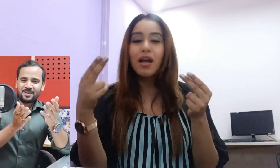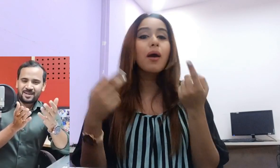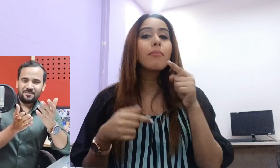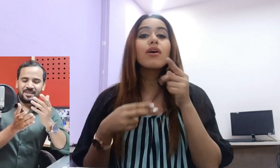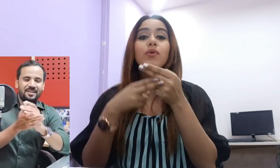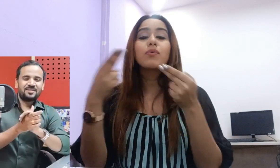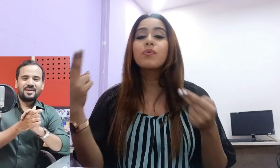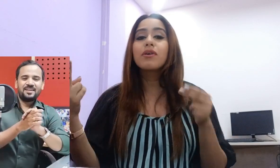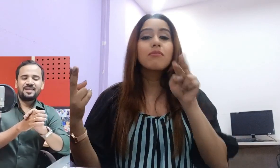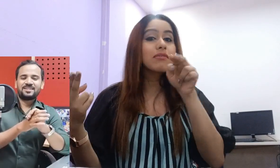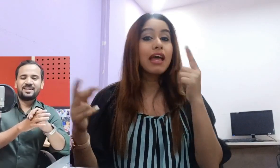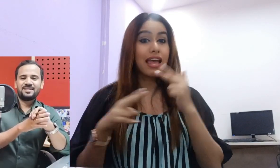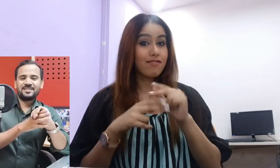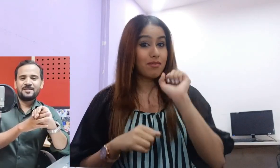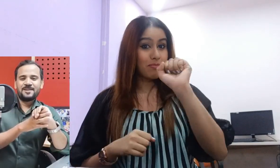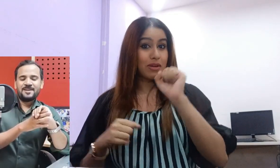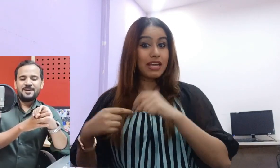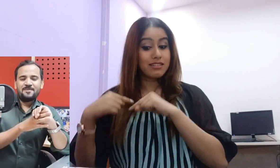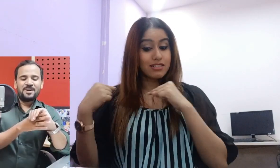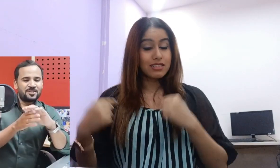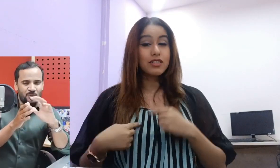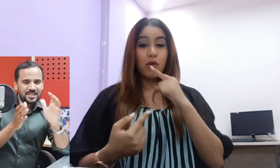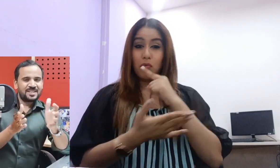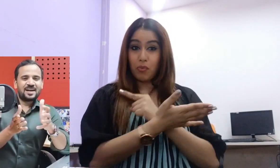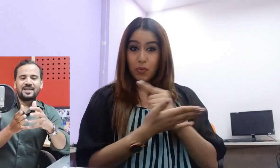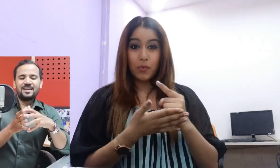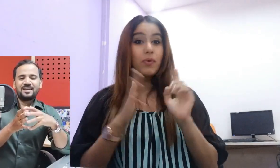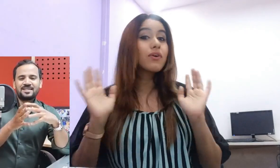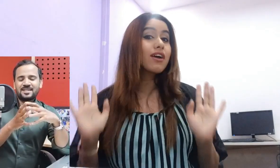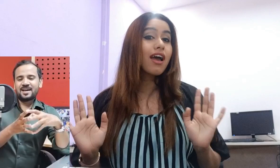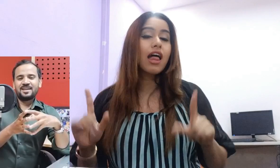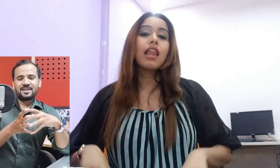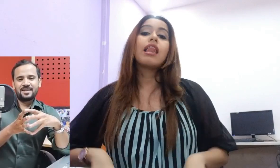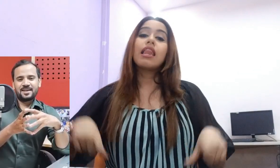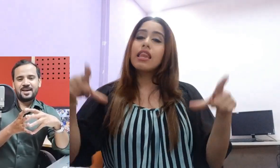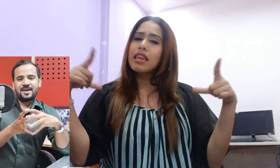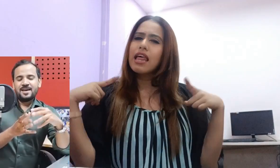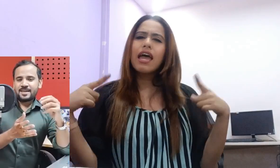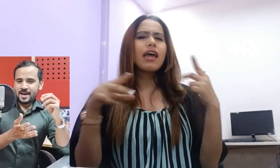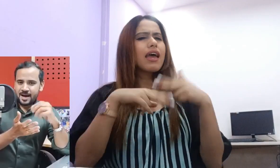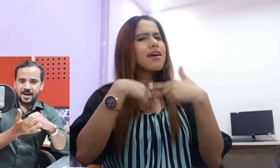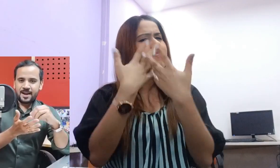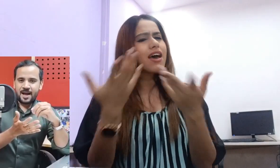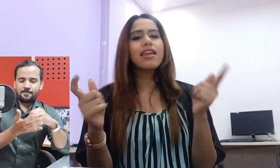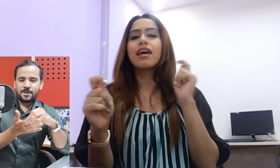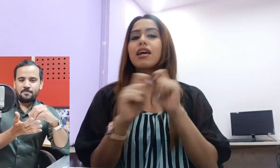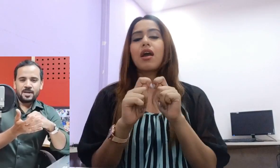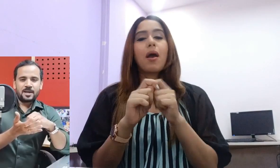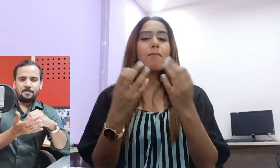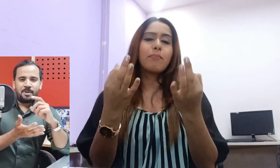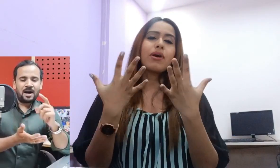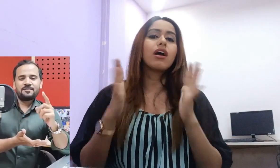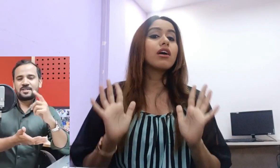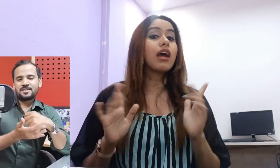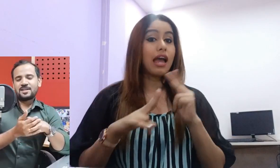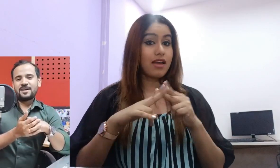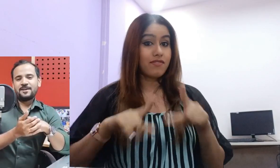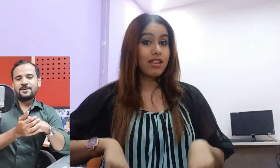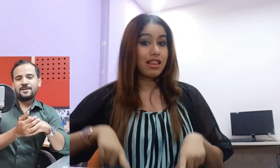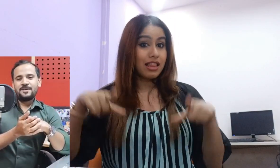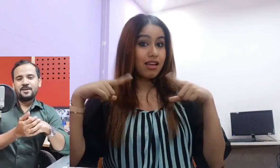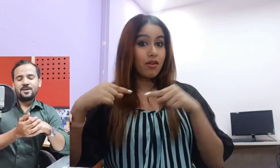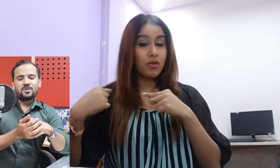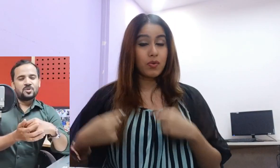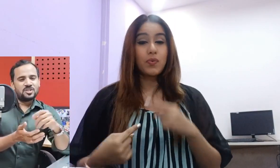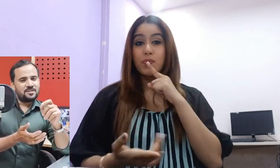गए हैं तो एक बार घर में अंदर तो आइए, नाश्ता कीजिए। बड़ी छोटी सी कहानी है, लेकिन सार ये कहता है कि अगर आपके मन का भाव सच्चा